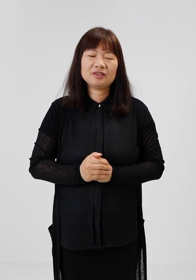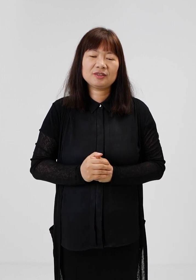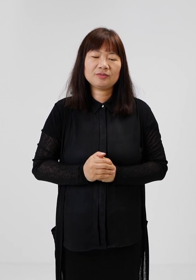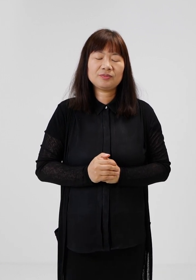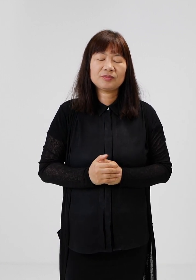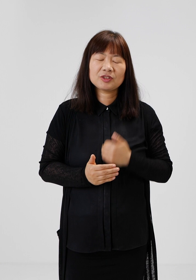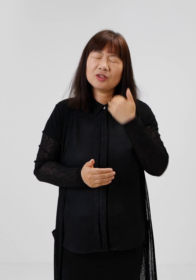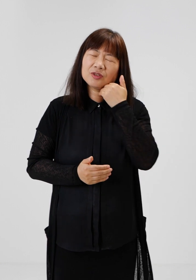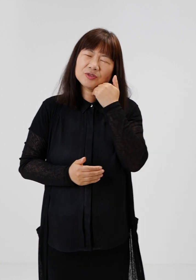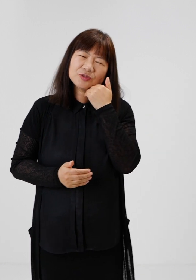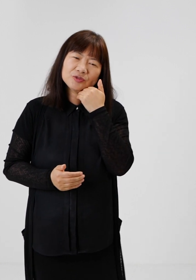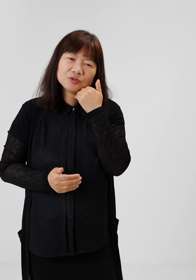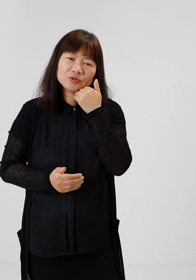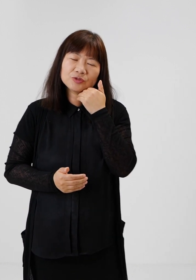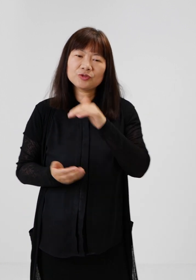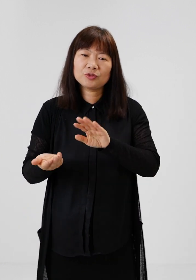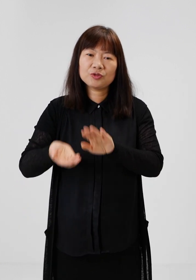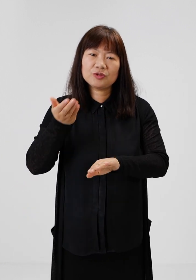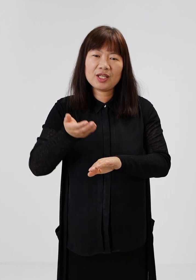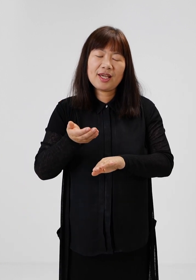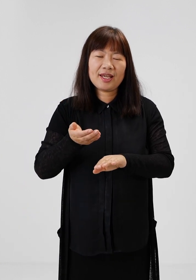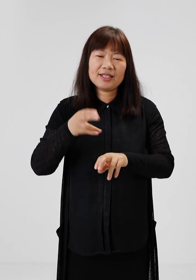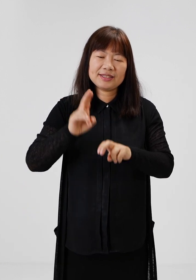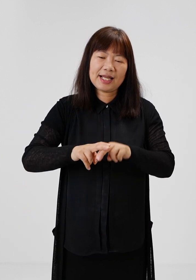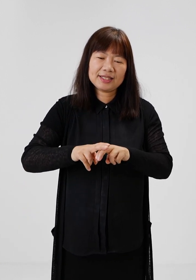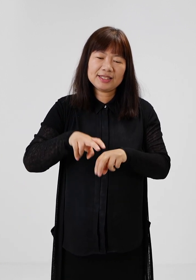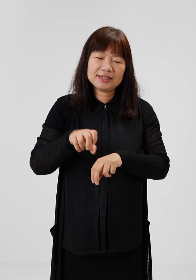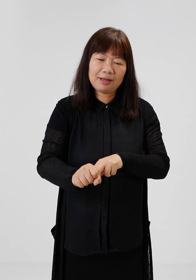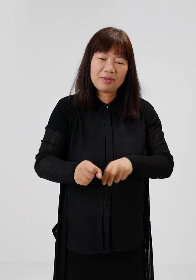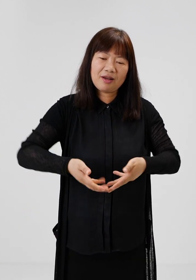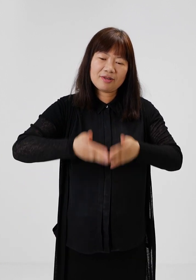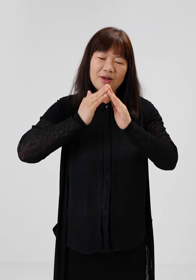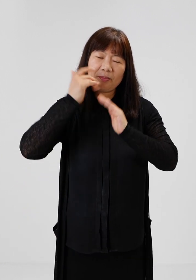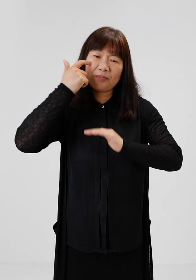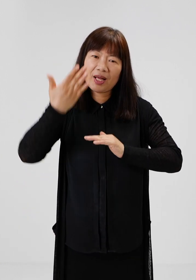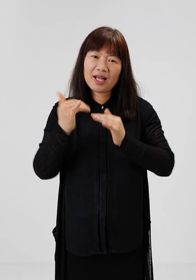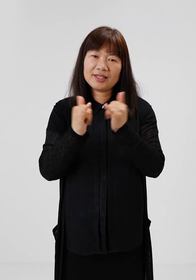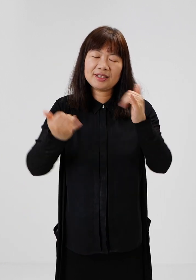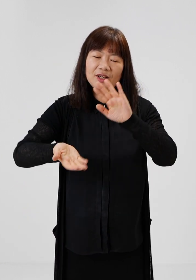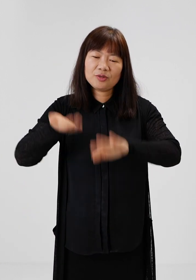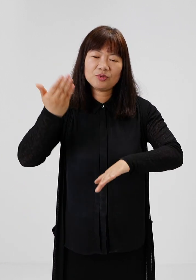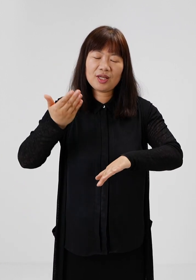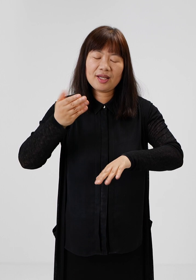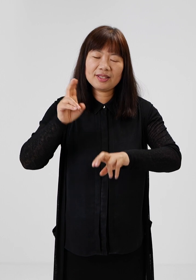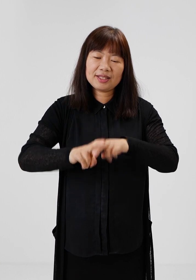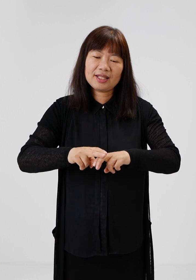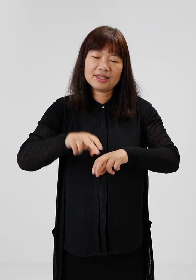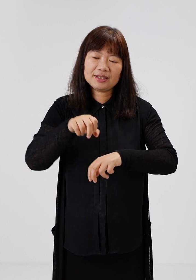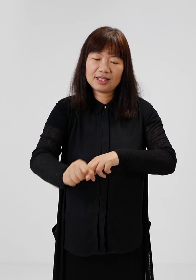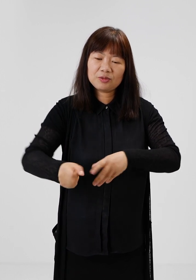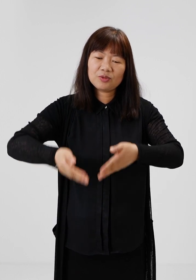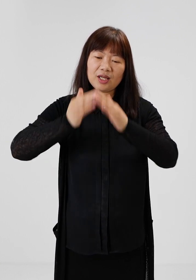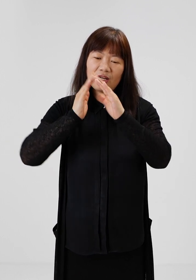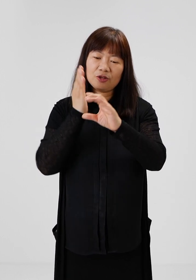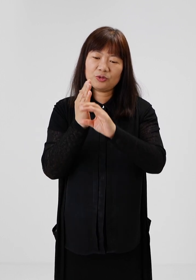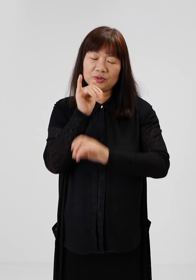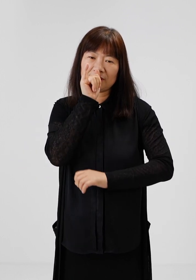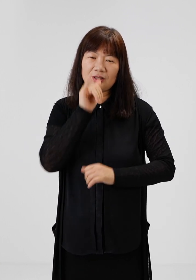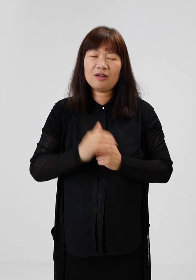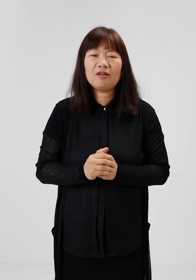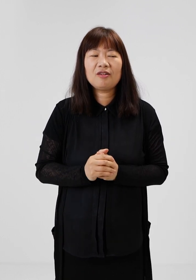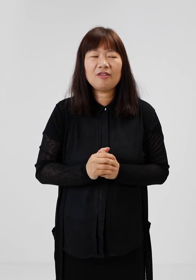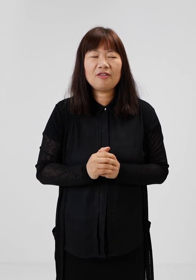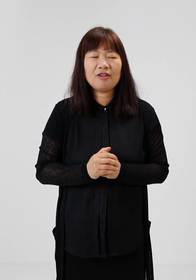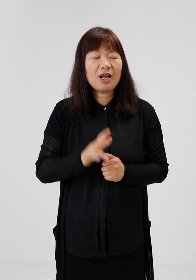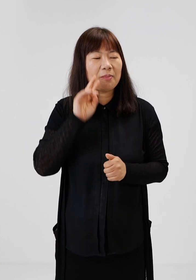이게 누구 위에 털을 쌓고 있는 겁니까? 인간 위에 털을 쌓고 있는 행동들이에요. 오늘